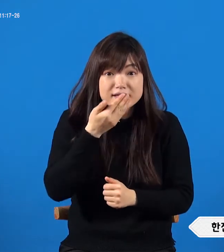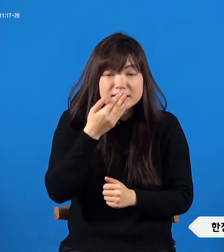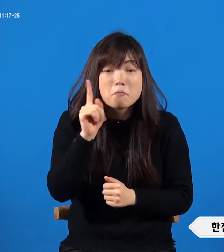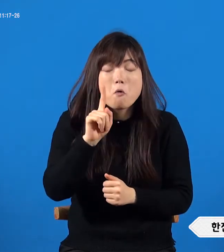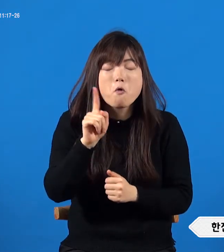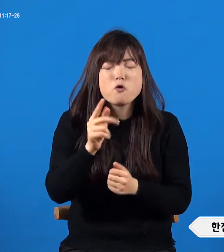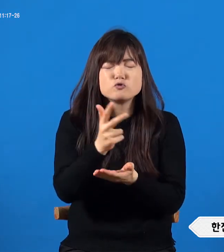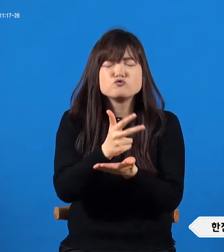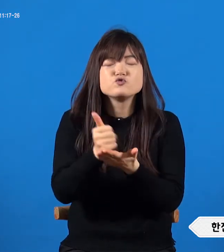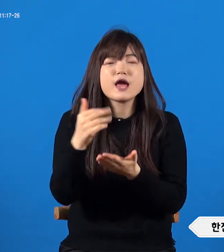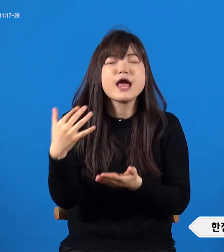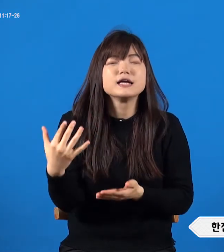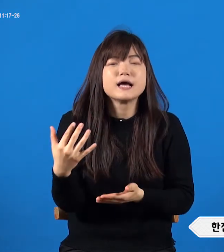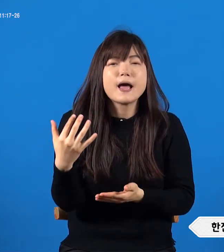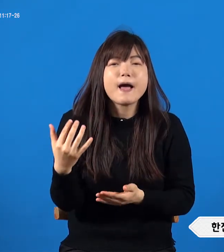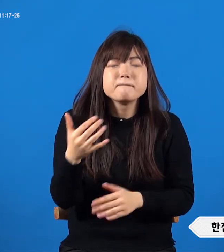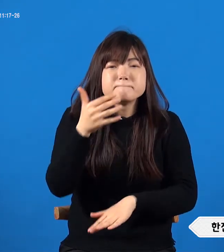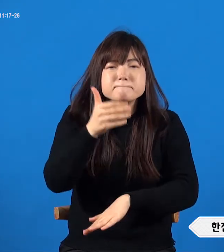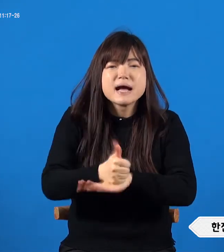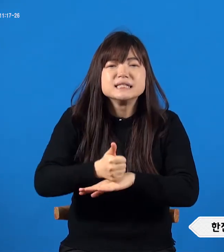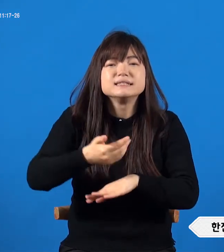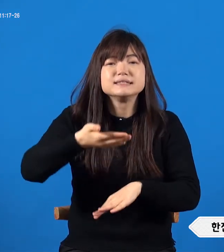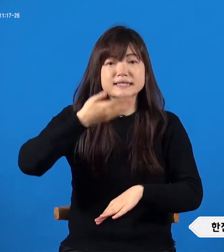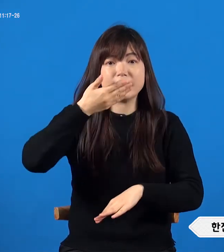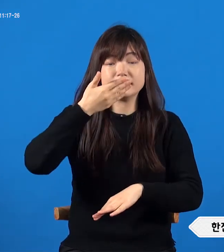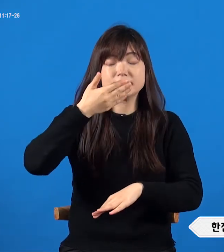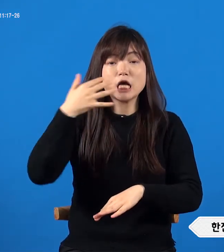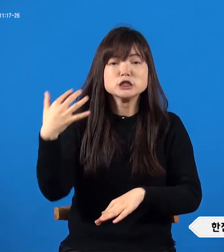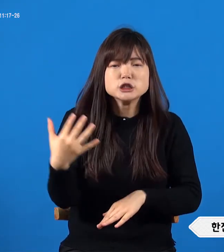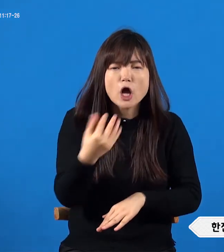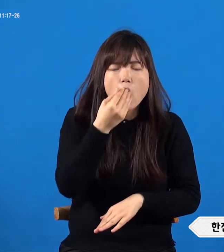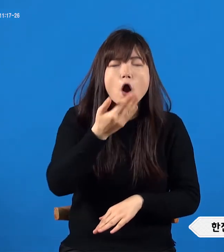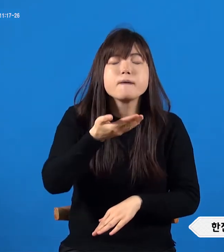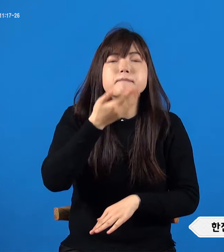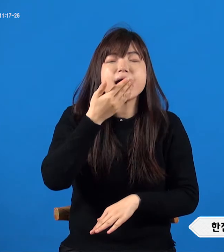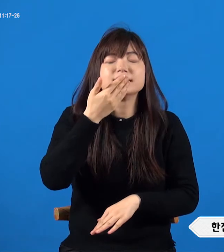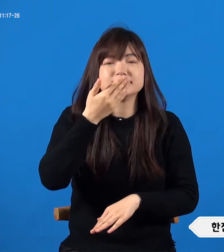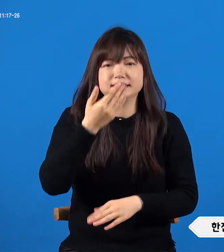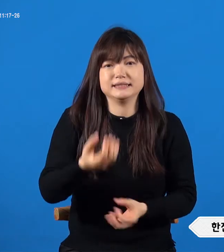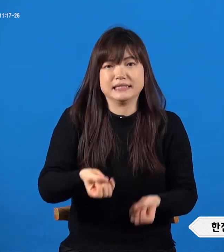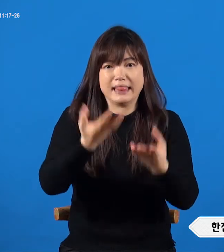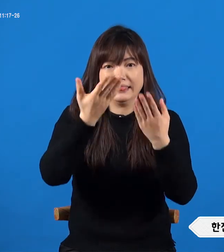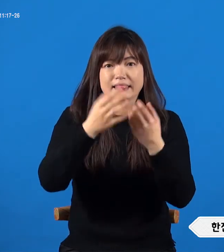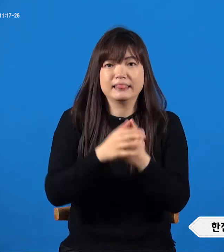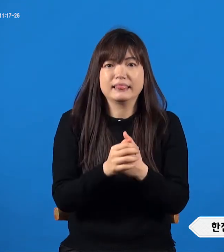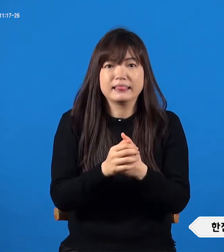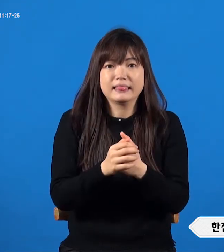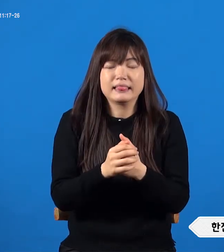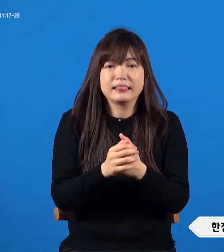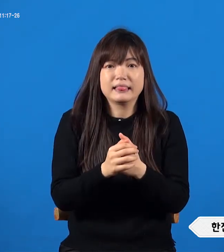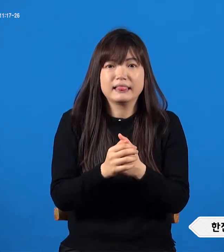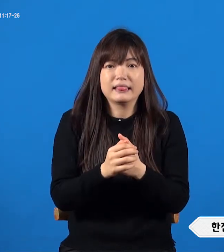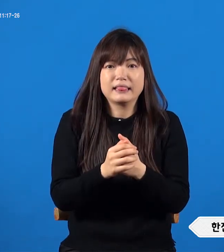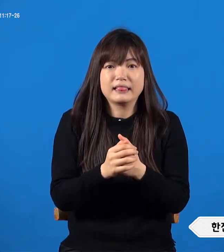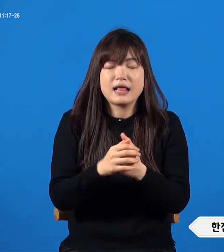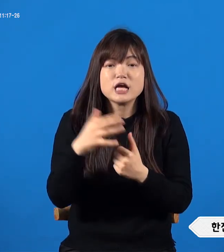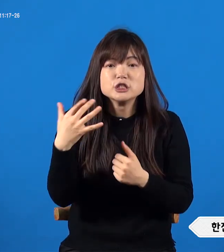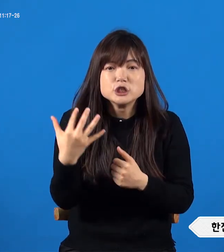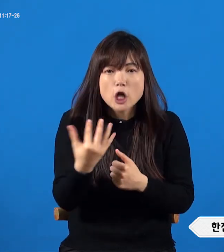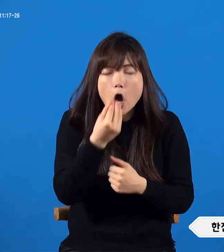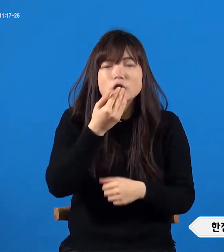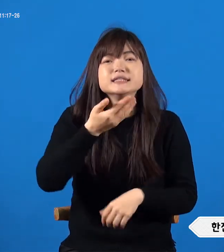성찬은 주의 만찬이라고 하기도 하고 혹은 성만찬이라고 하기도 하고 혹은